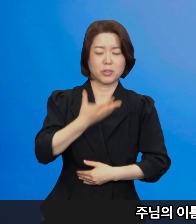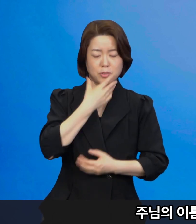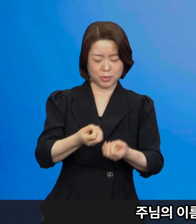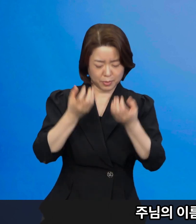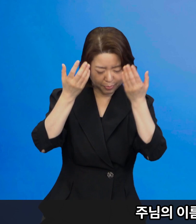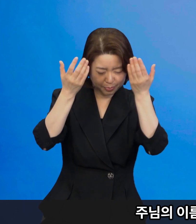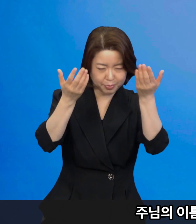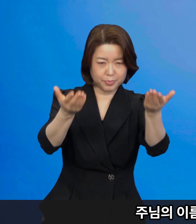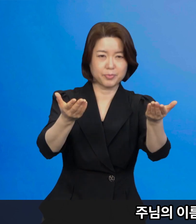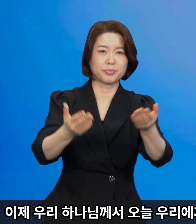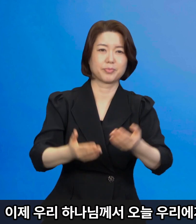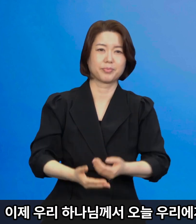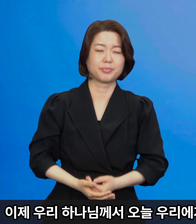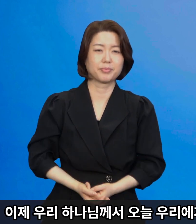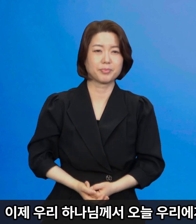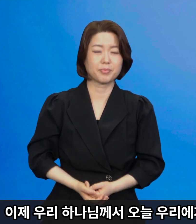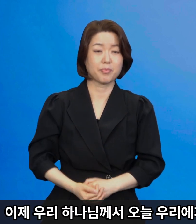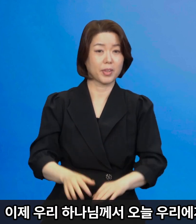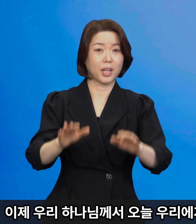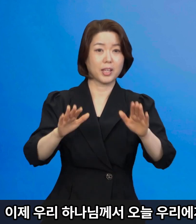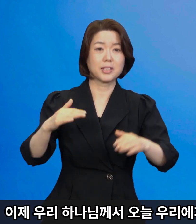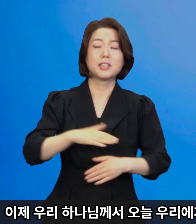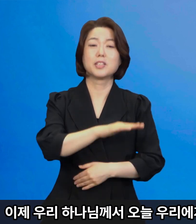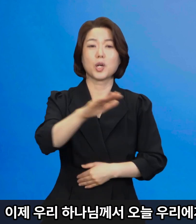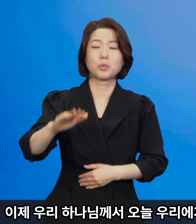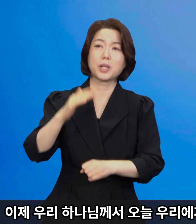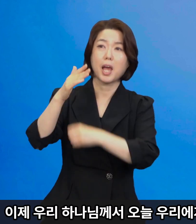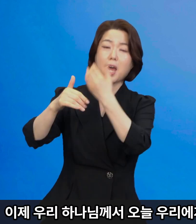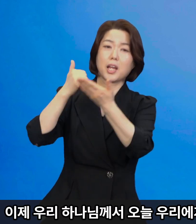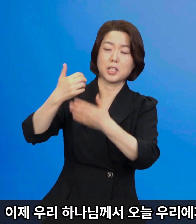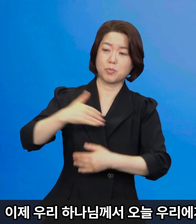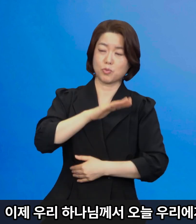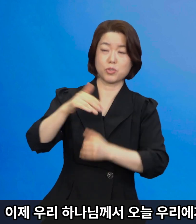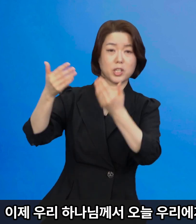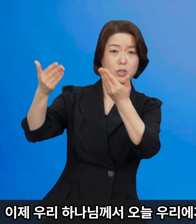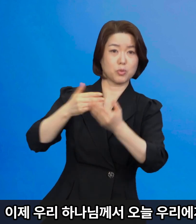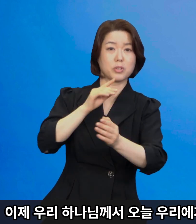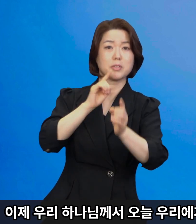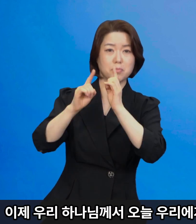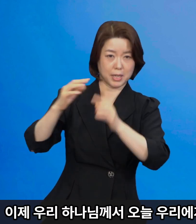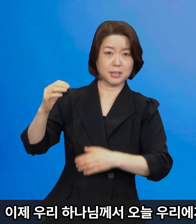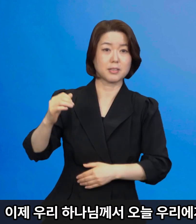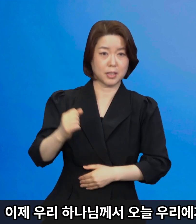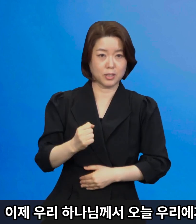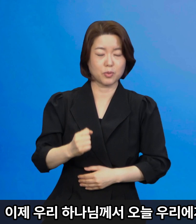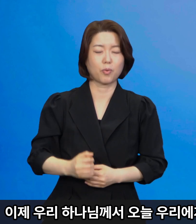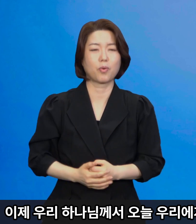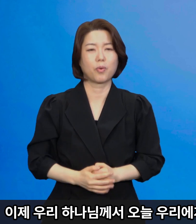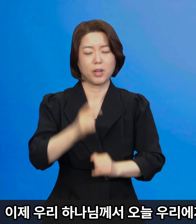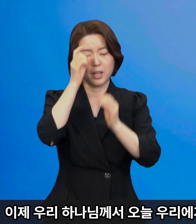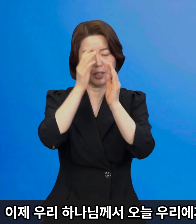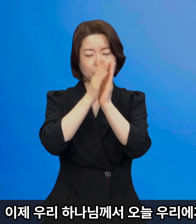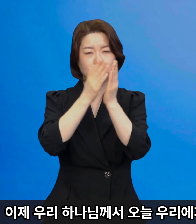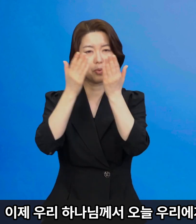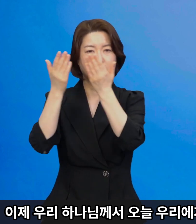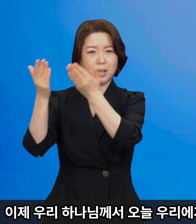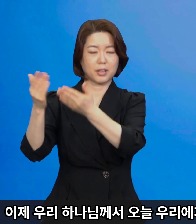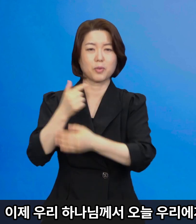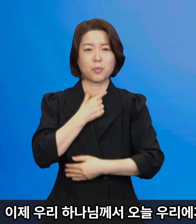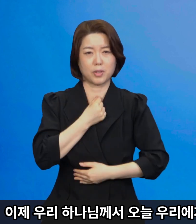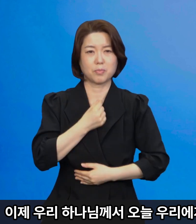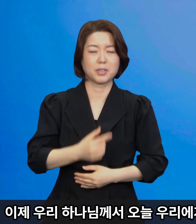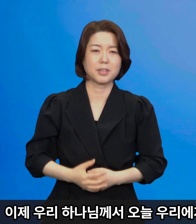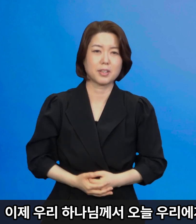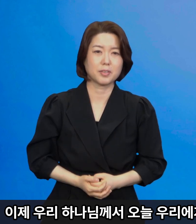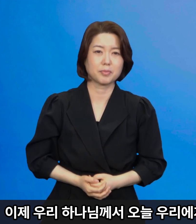축원합니다. 이제 우리 하나님께서 오늘 우리에게 주신 말씀을 붙잡고 기도하기